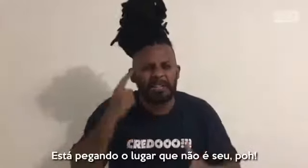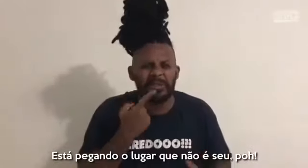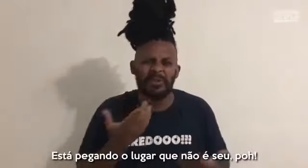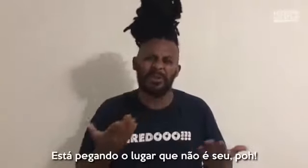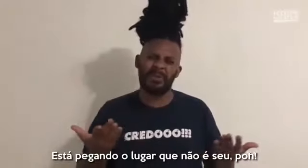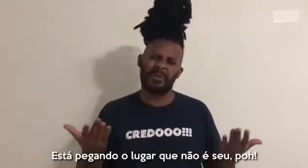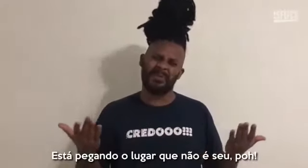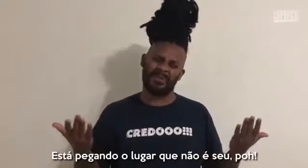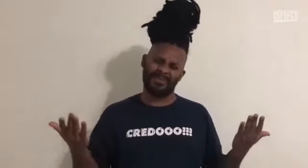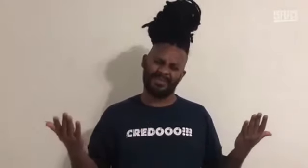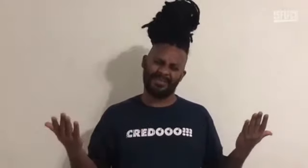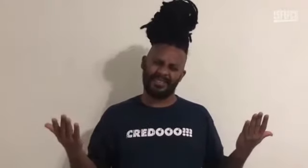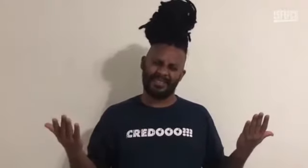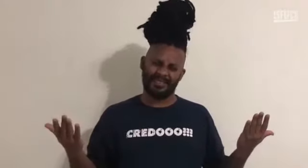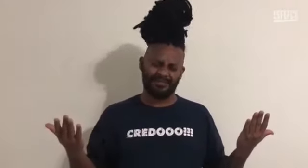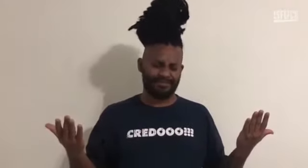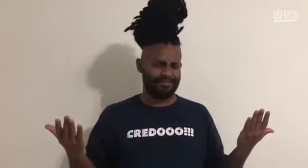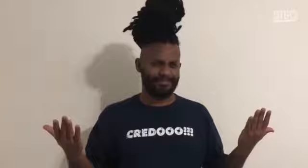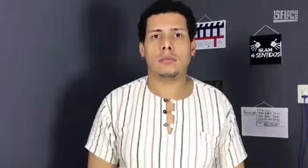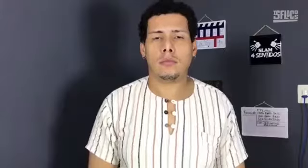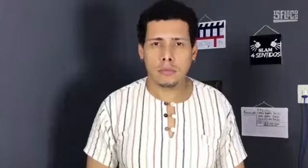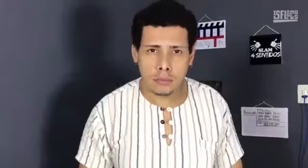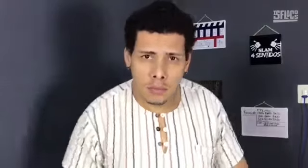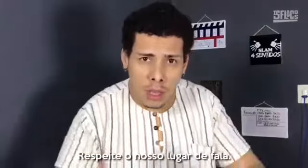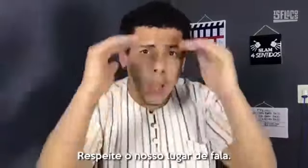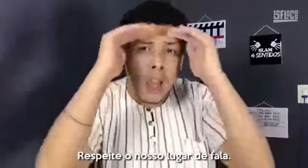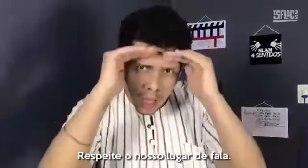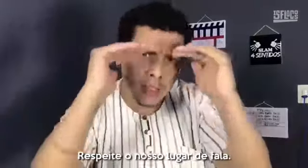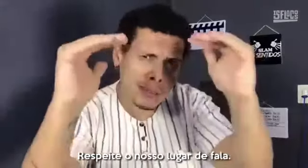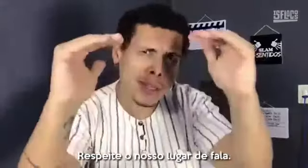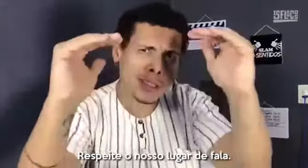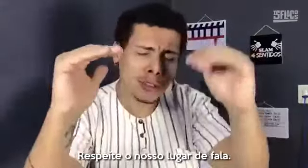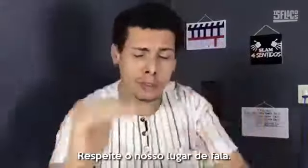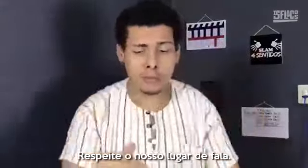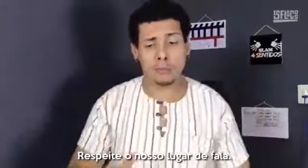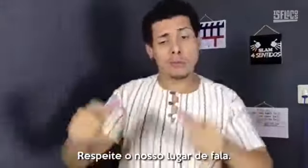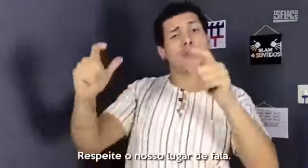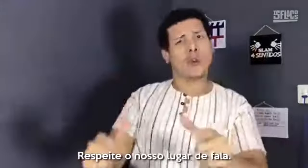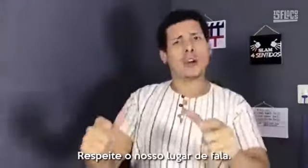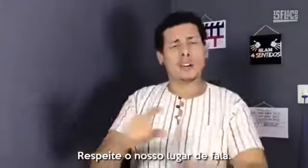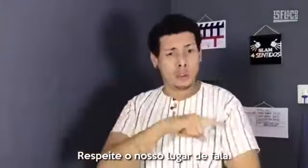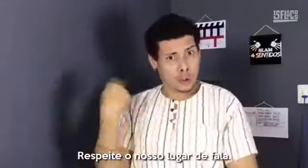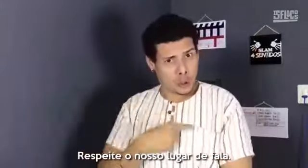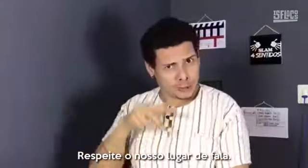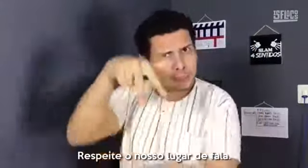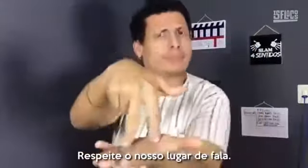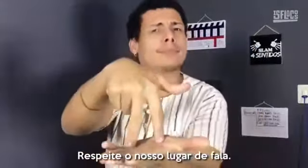não é seu, Paul. Respeite o nosso lugar de fala.